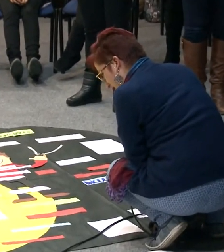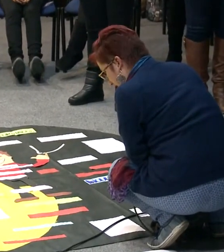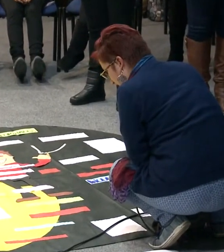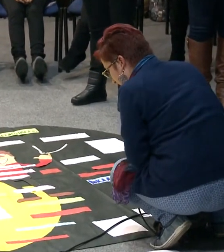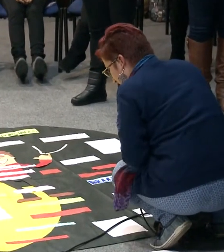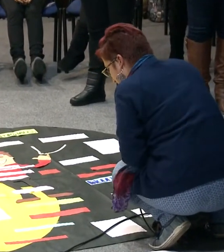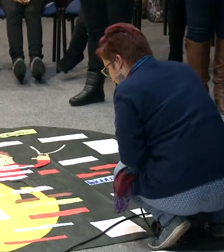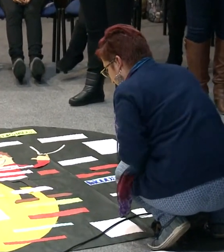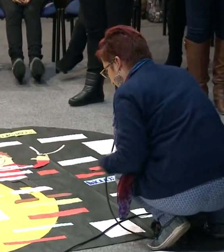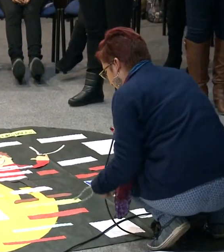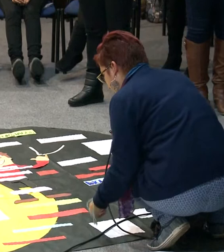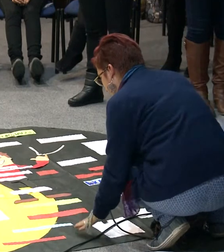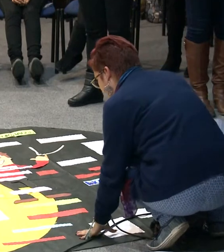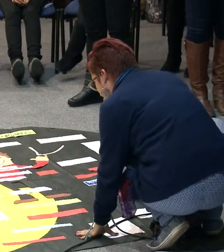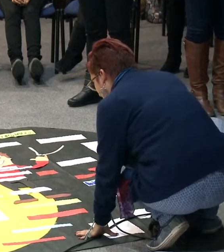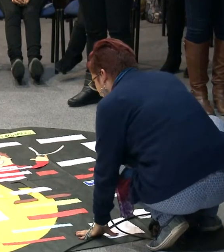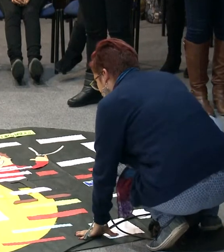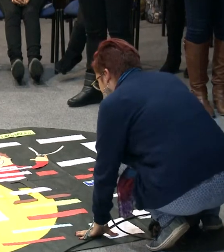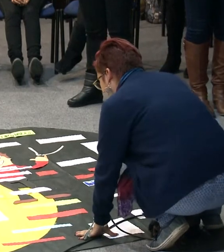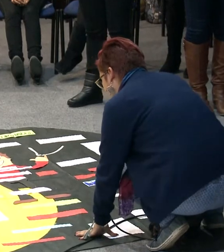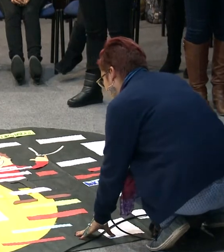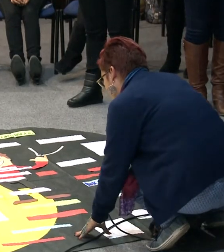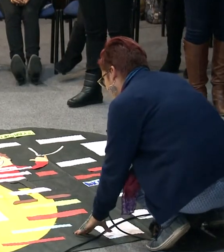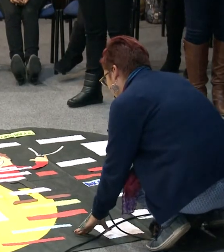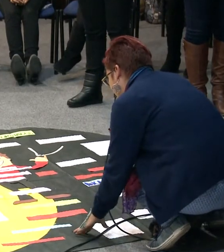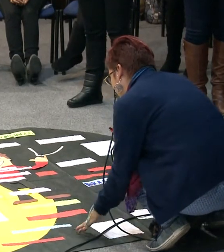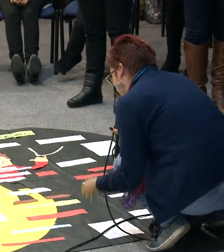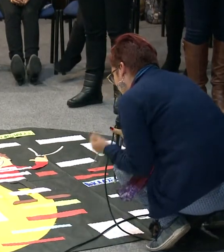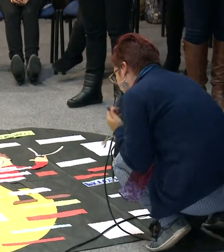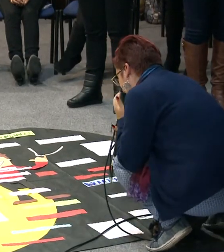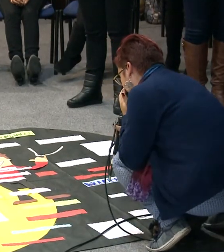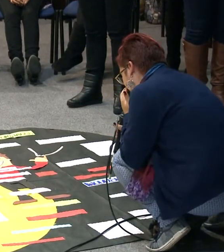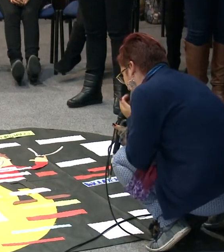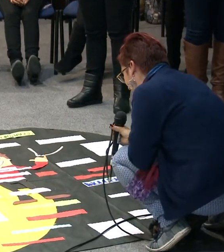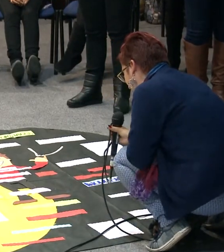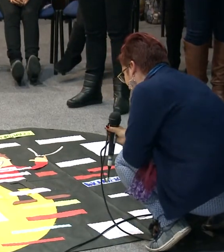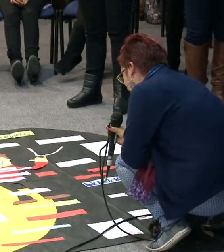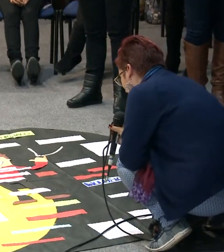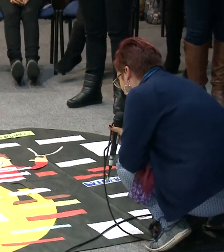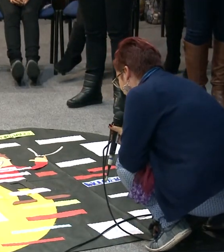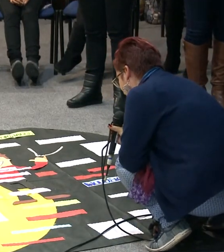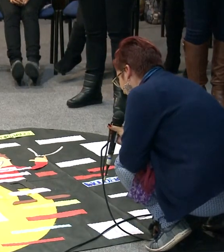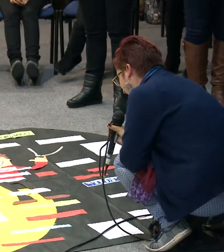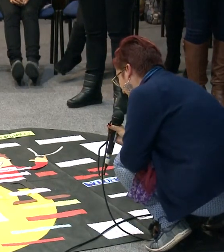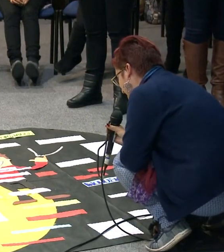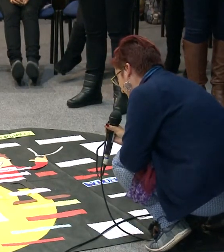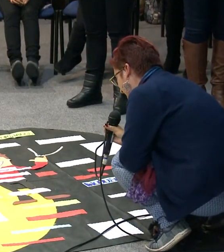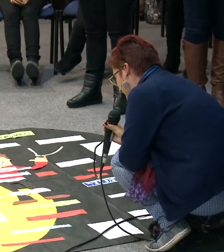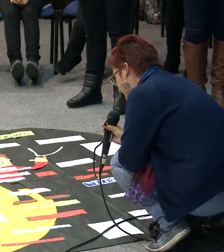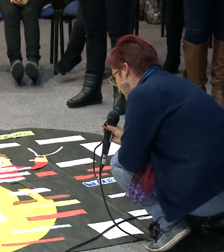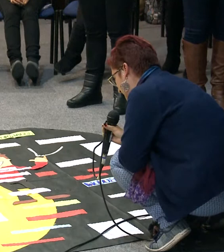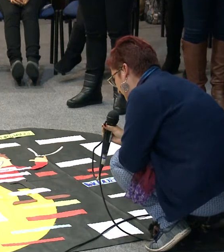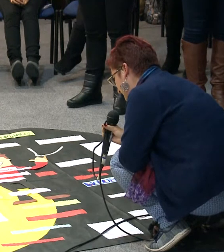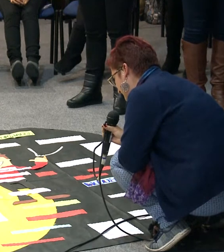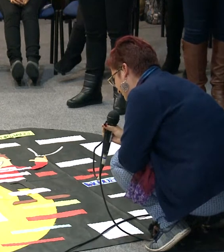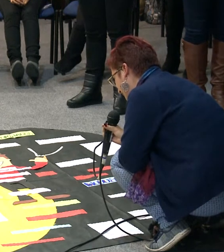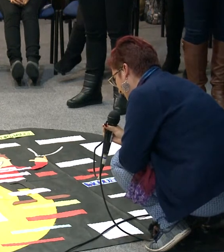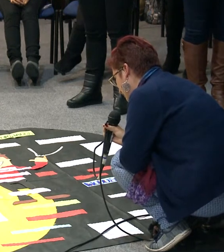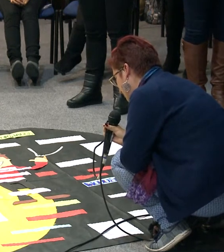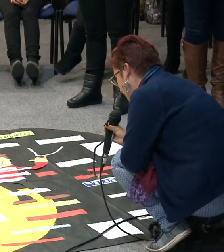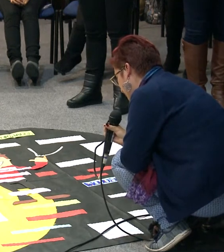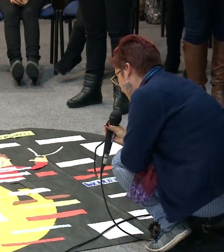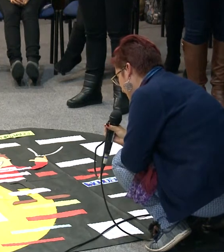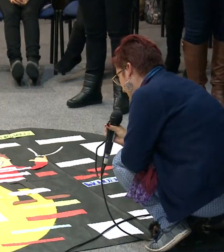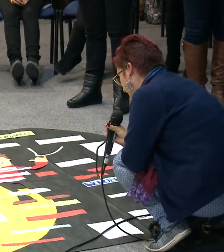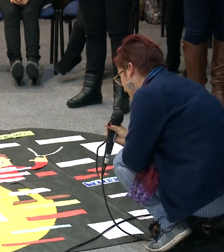favor? Ay, qué letras tan terribles. Que las propuestas se conviertan en realidades, talleres, charlas, visitas.